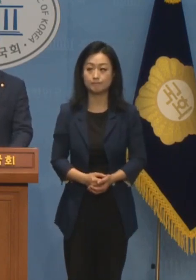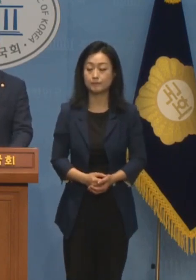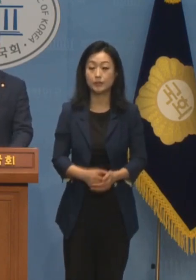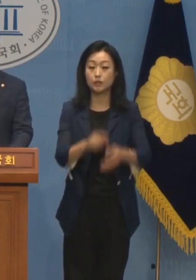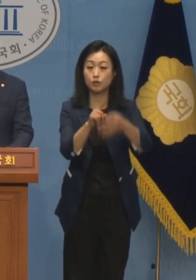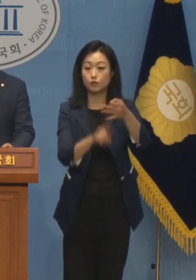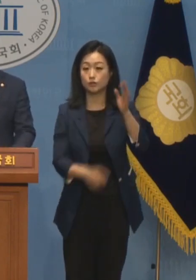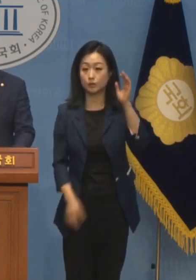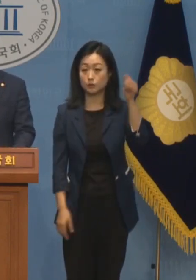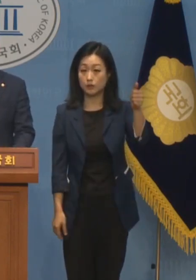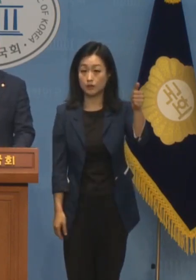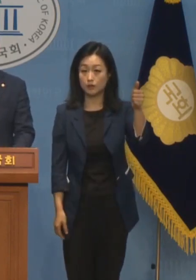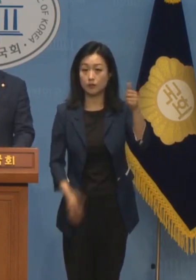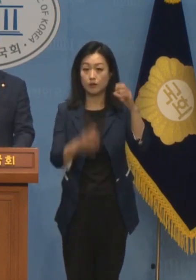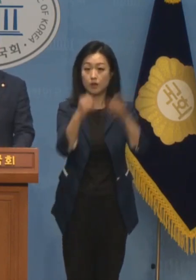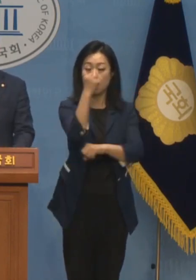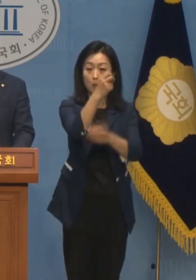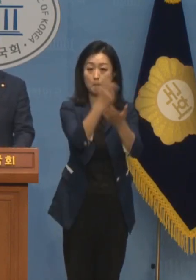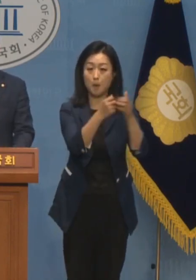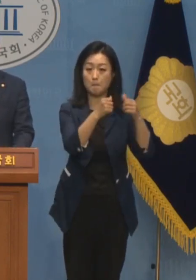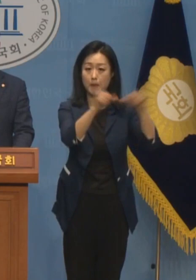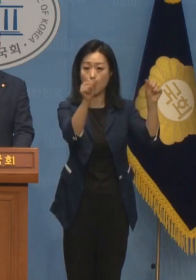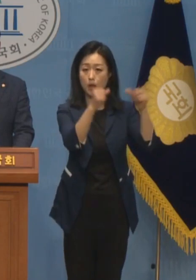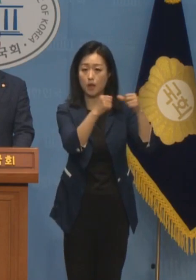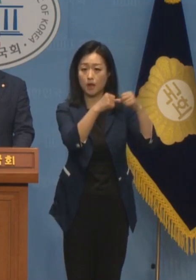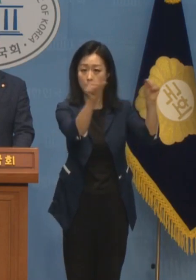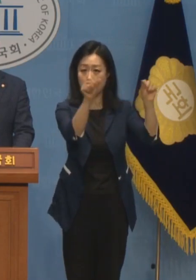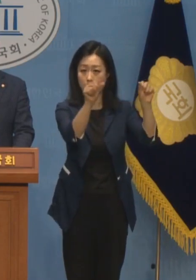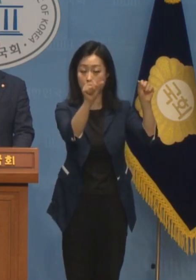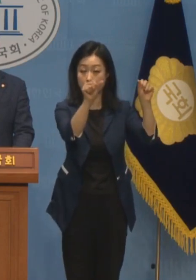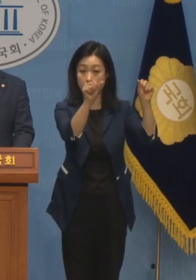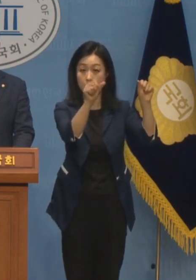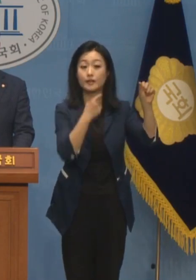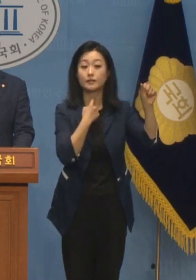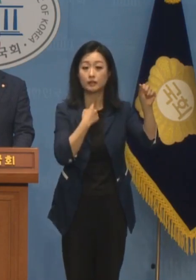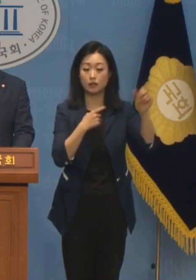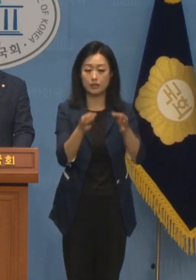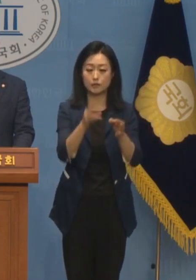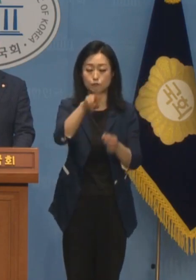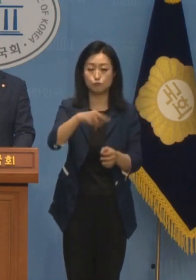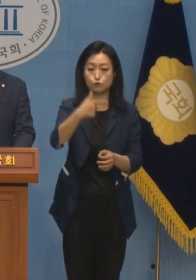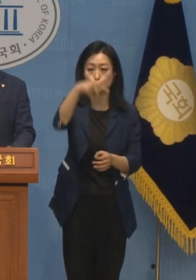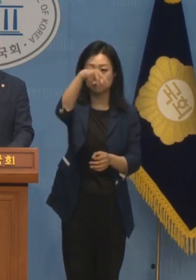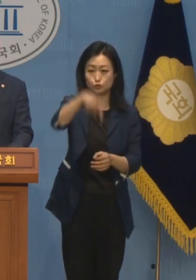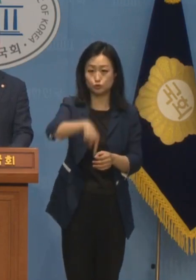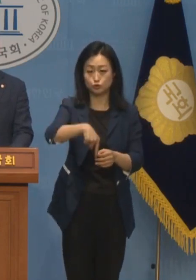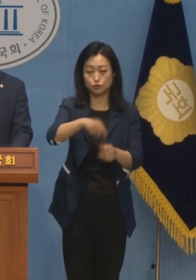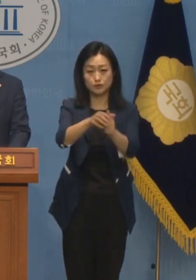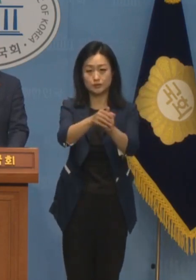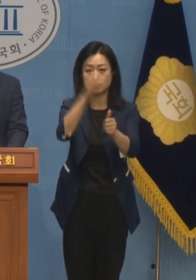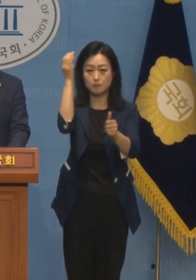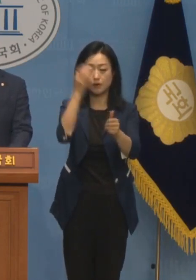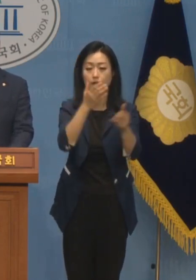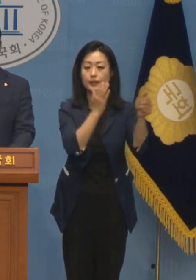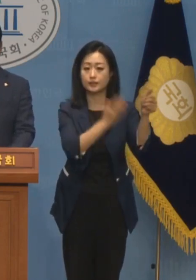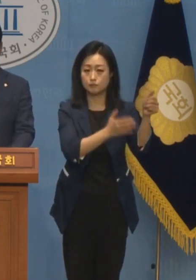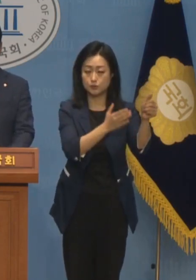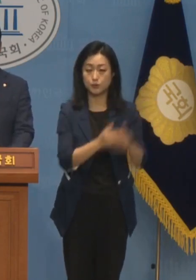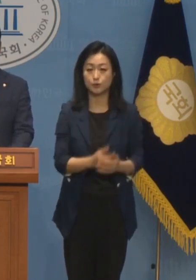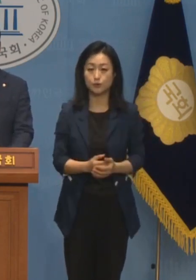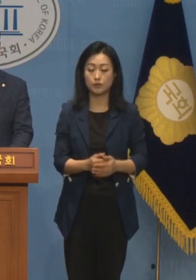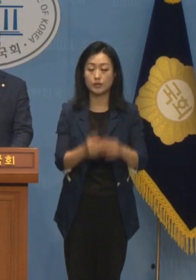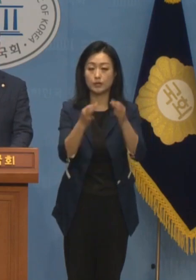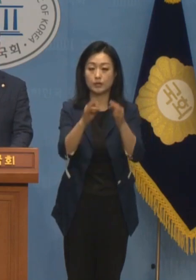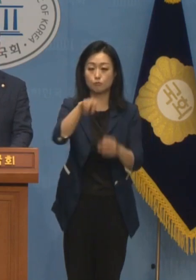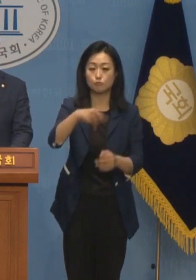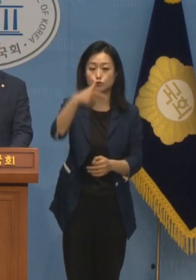윤석열 대통령은 헌법 파괴를 일삼아온 김문수 후보자 지명을 철회하십시오.